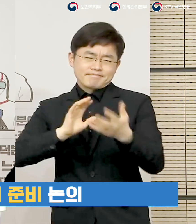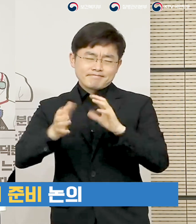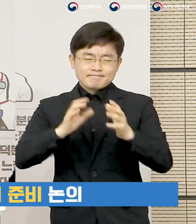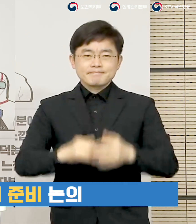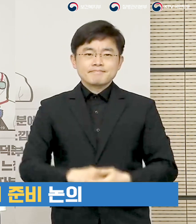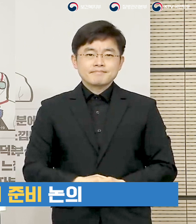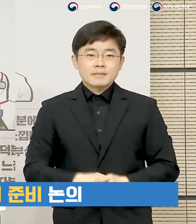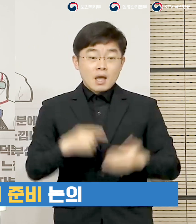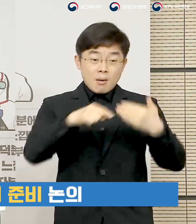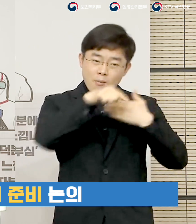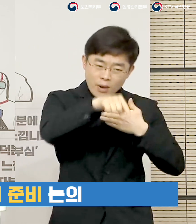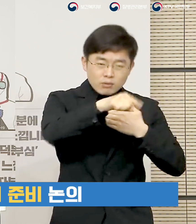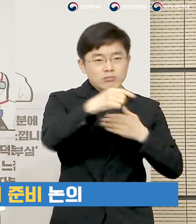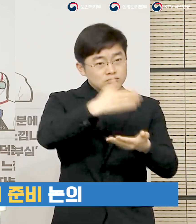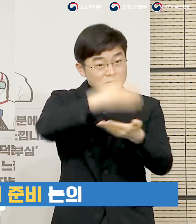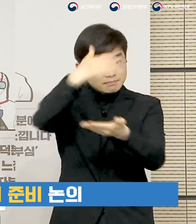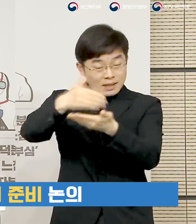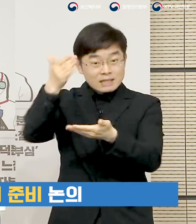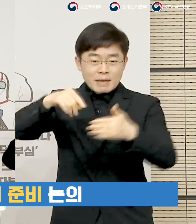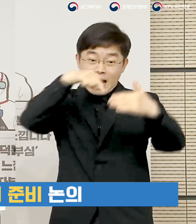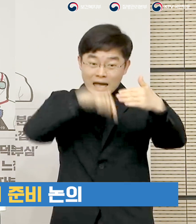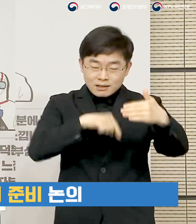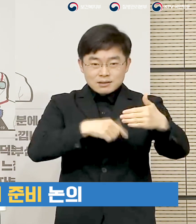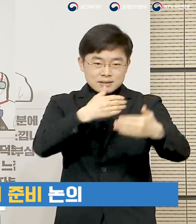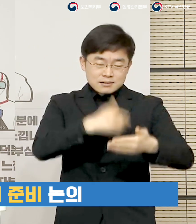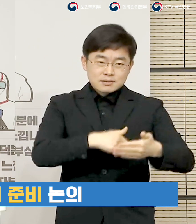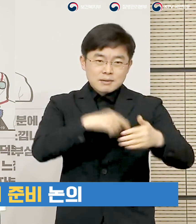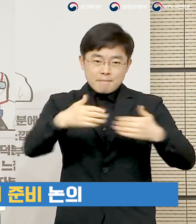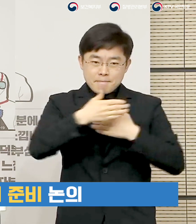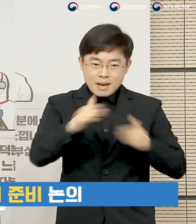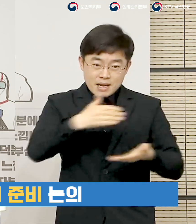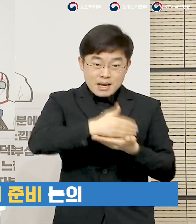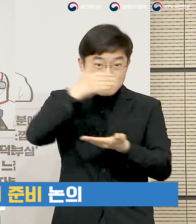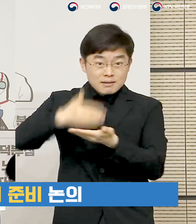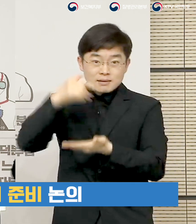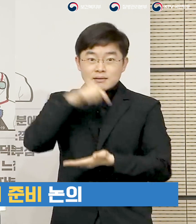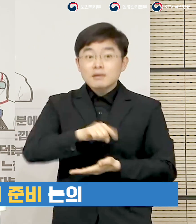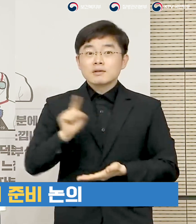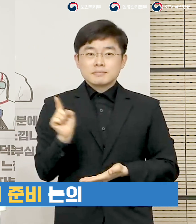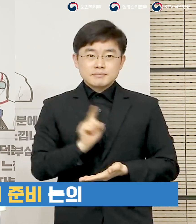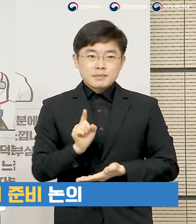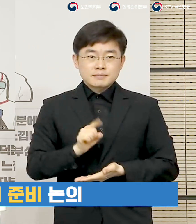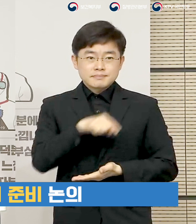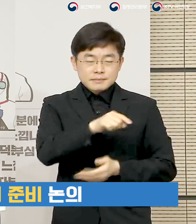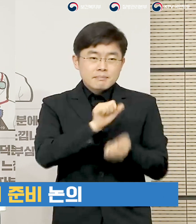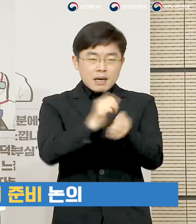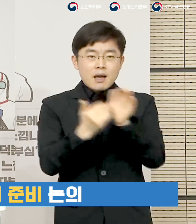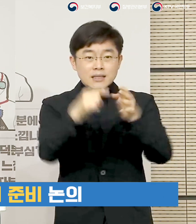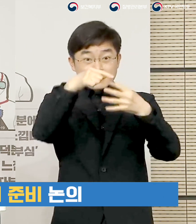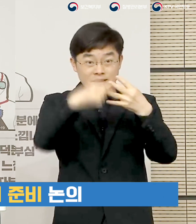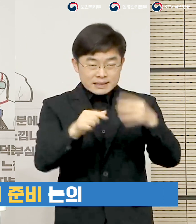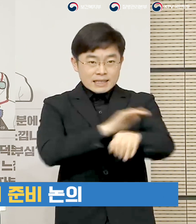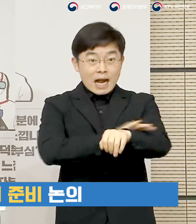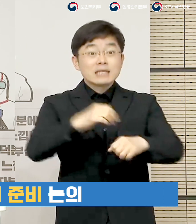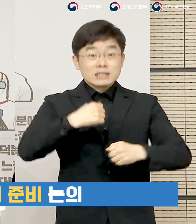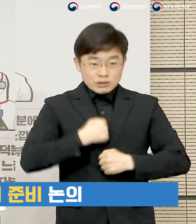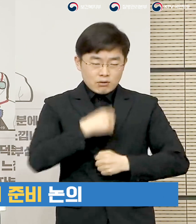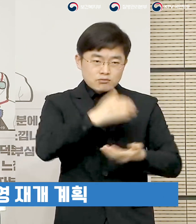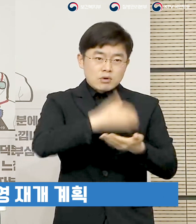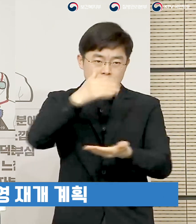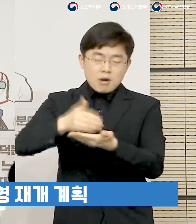실외시설이 아닌 경우에도 각 시설 특성에 따른 위험도를 고려하여 방역 조치와 운영 재개 방안을 철저하게